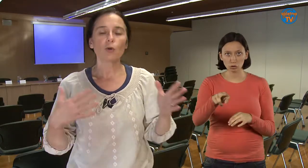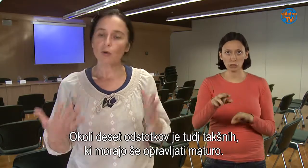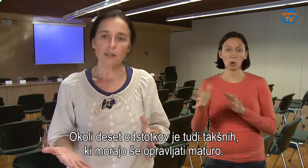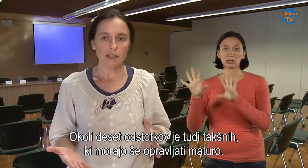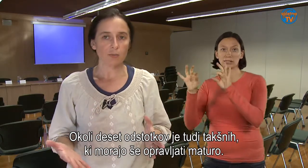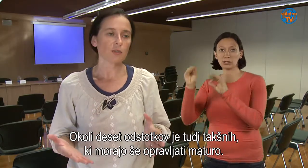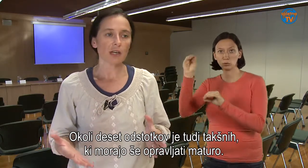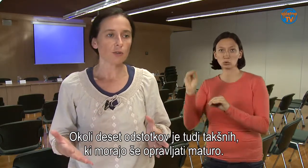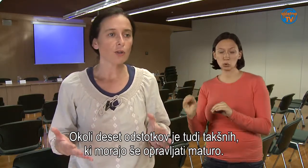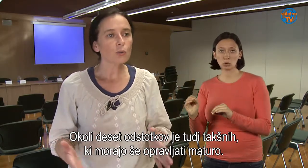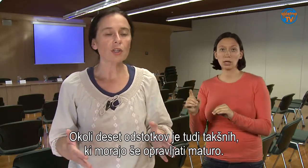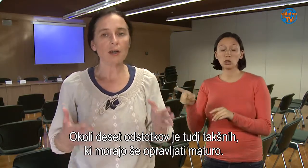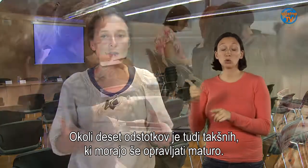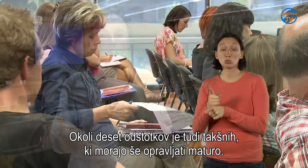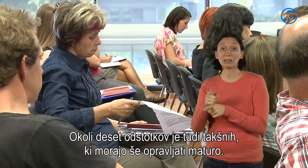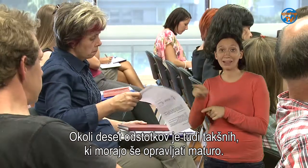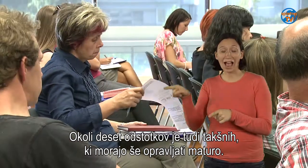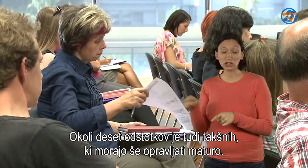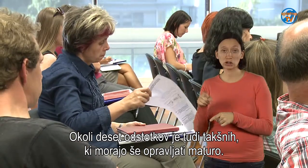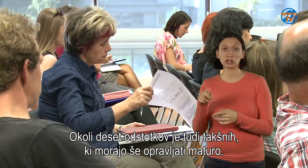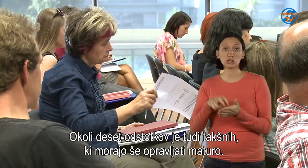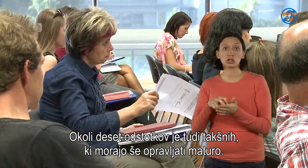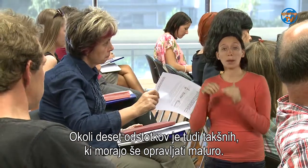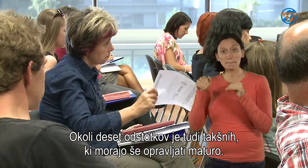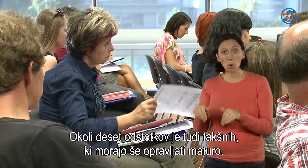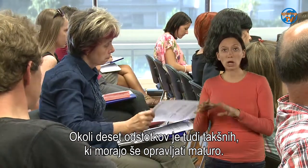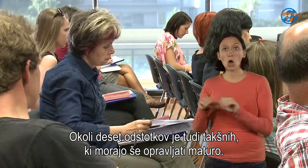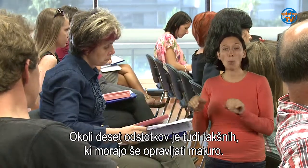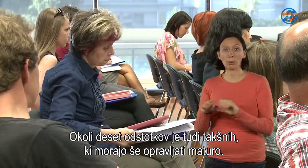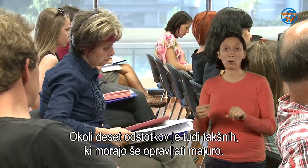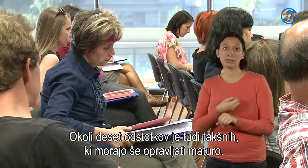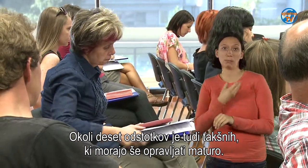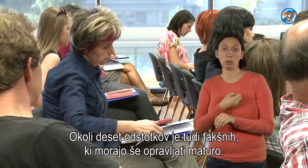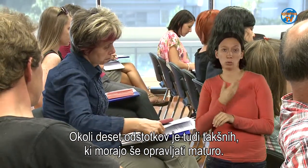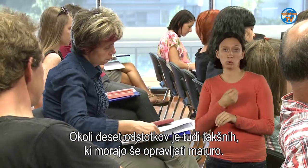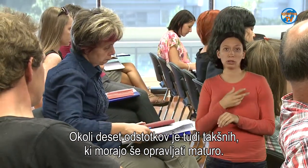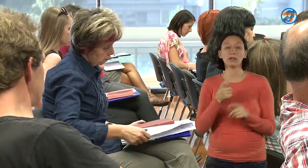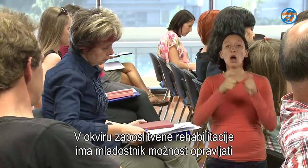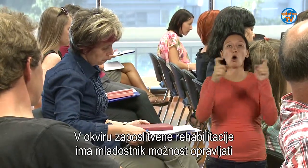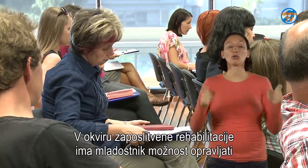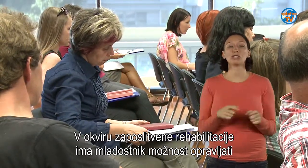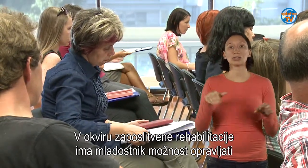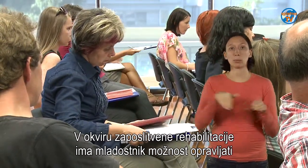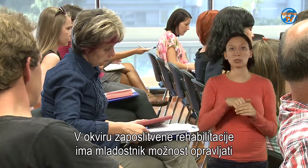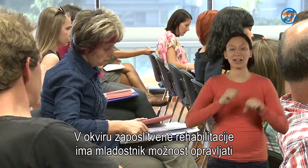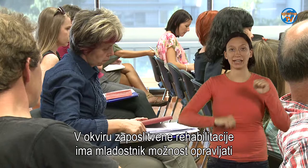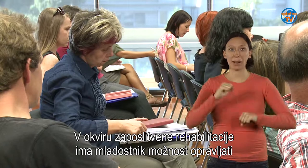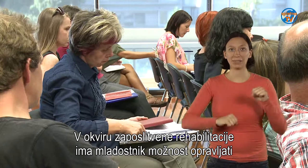Okrog 10% je tudi takšnih, ki še morajo opravljati maturo. V okviru zaposlitvene rehabilitacije